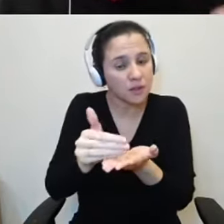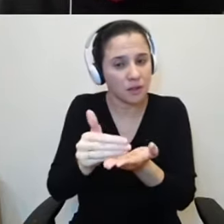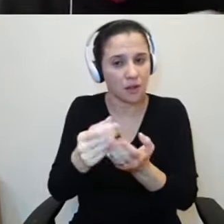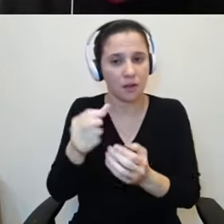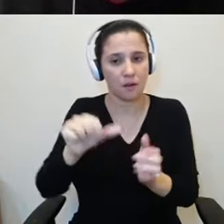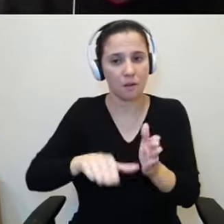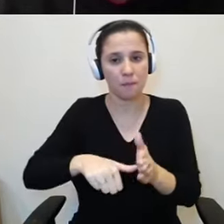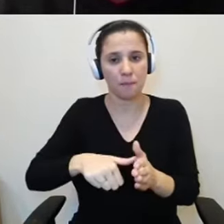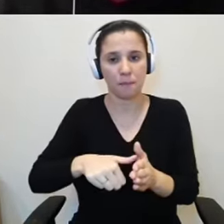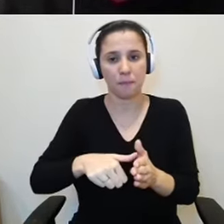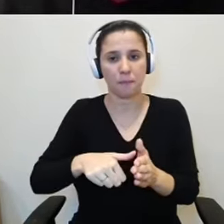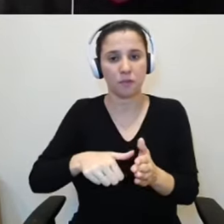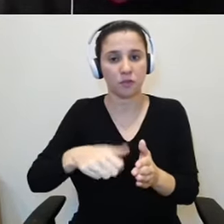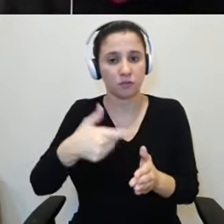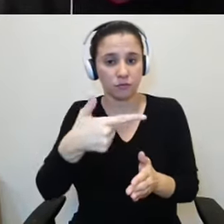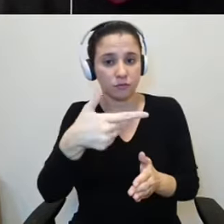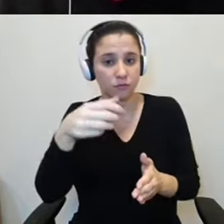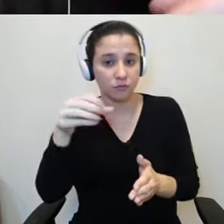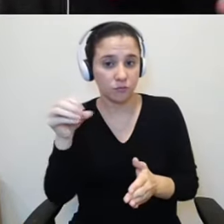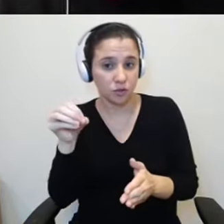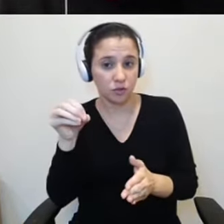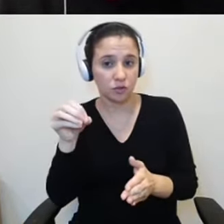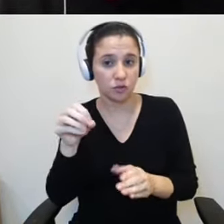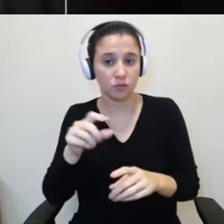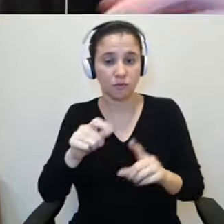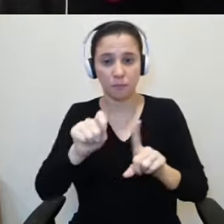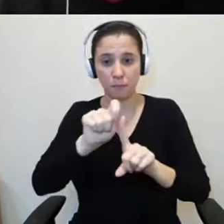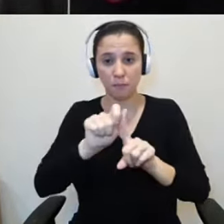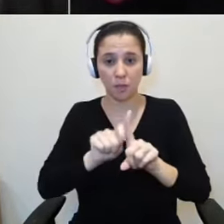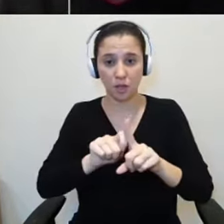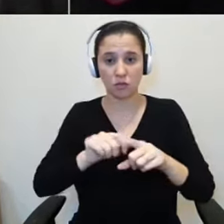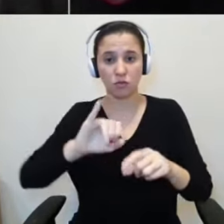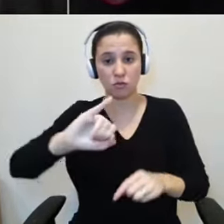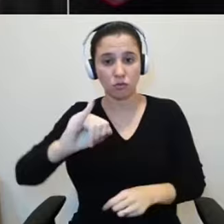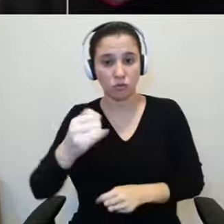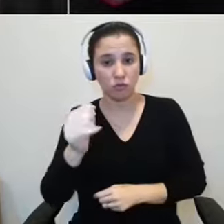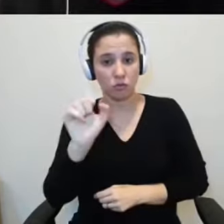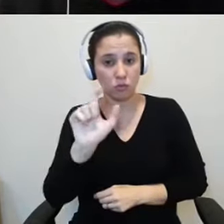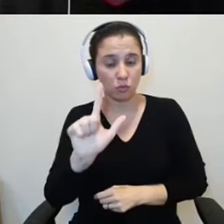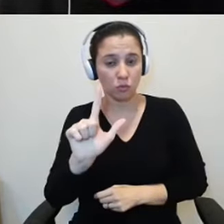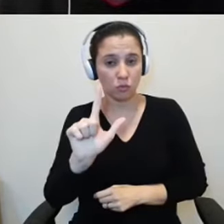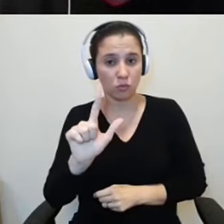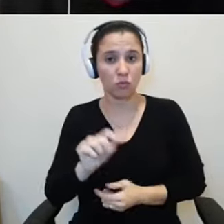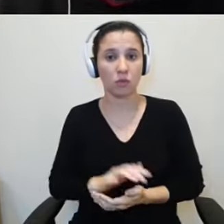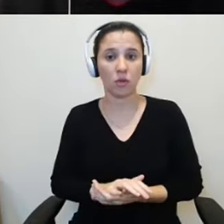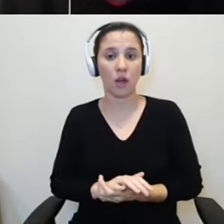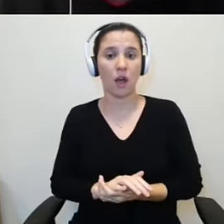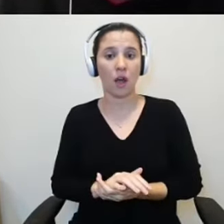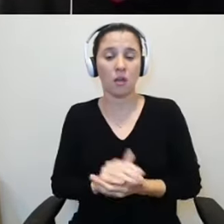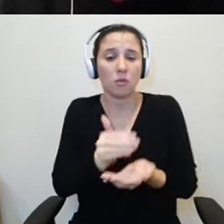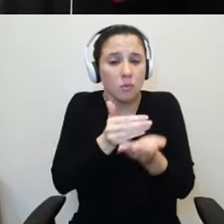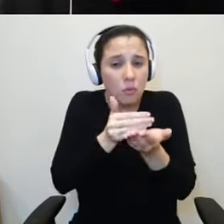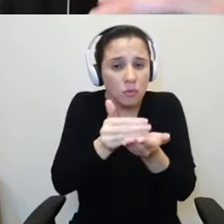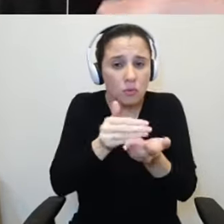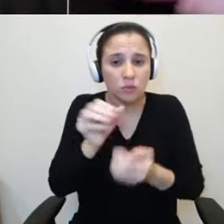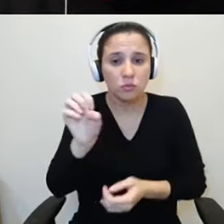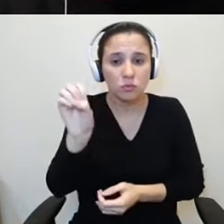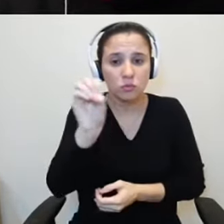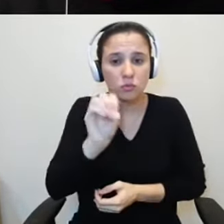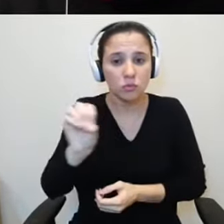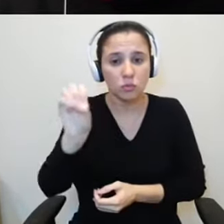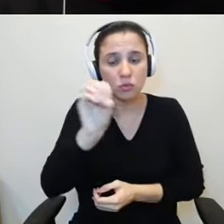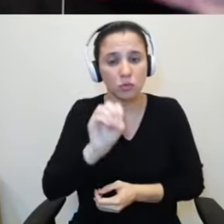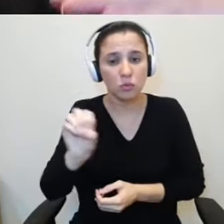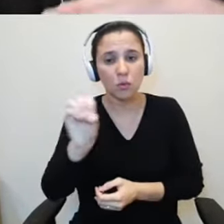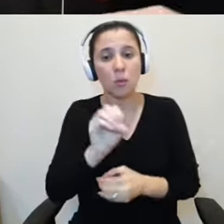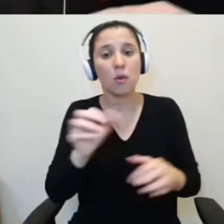executando as atividades e a ideia é, no começo de outubro, finalizar o primeiro semestre. Porque nós temos, né,